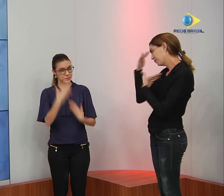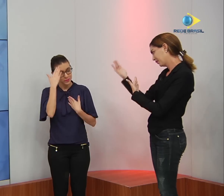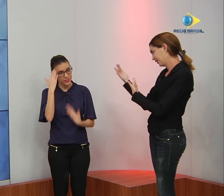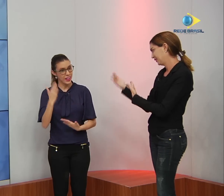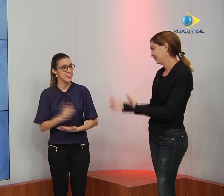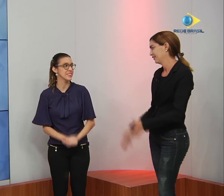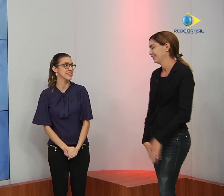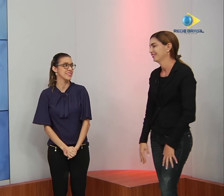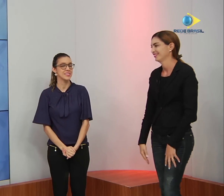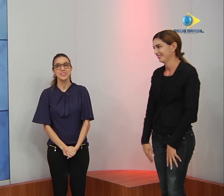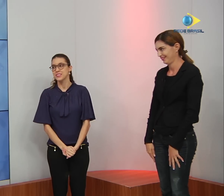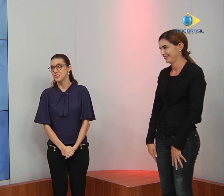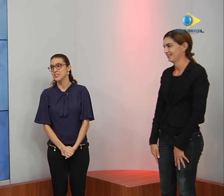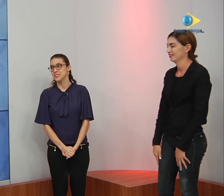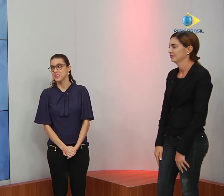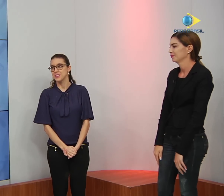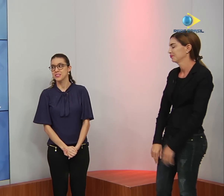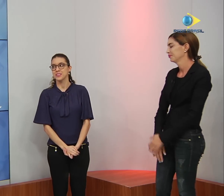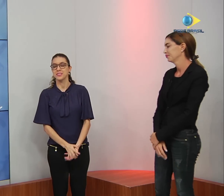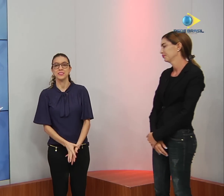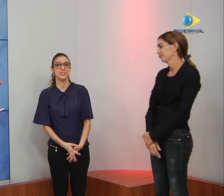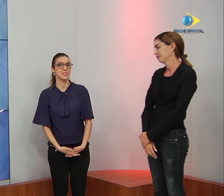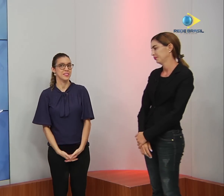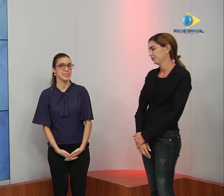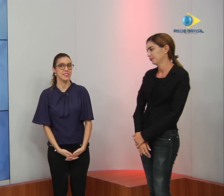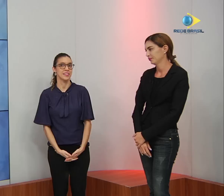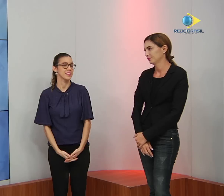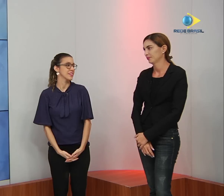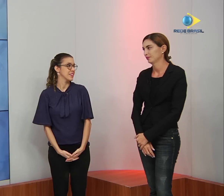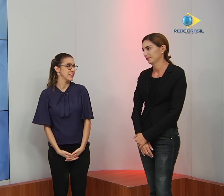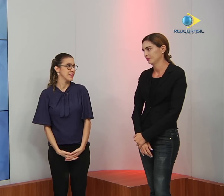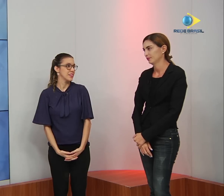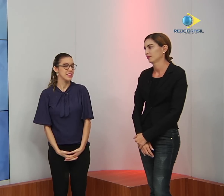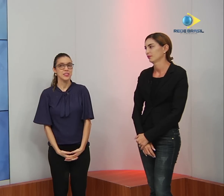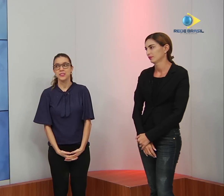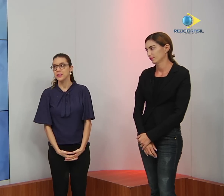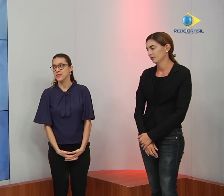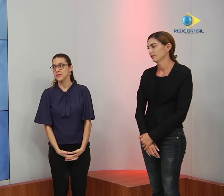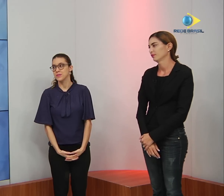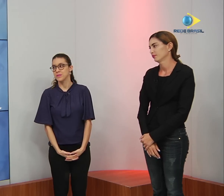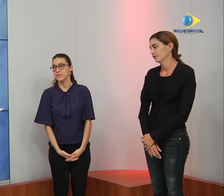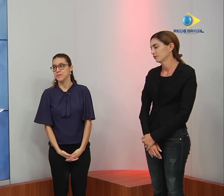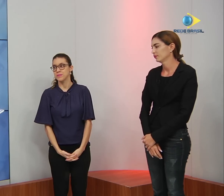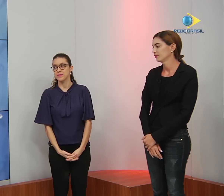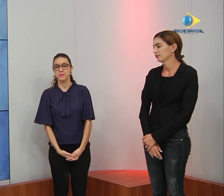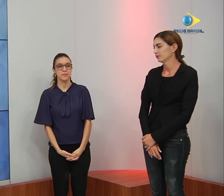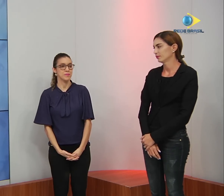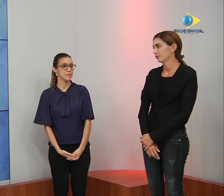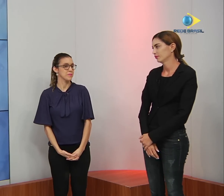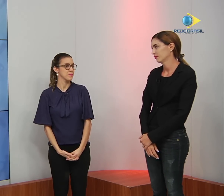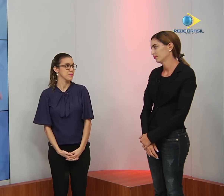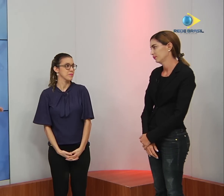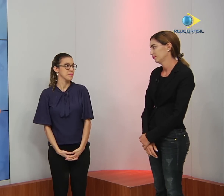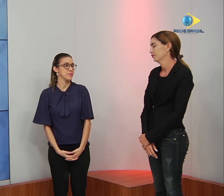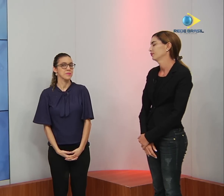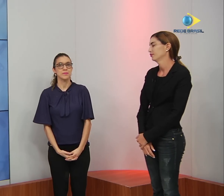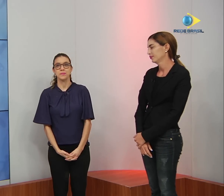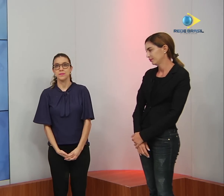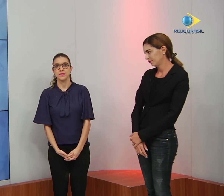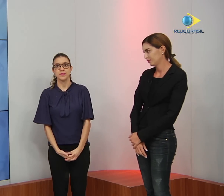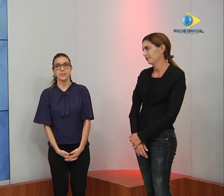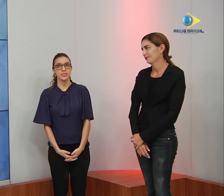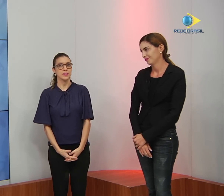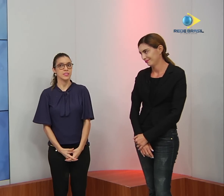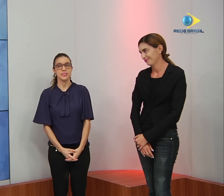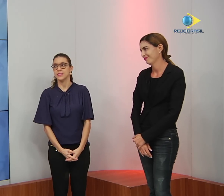obrigado. E também agradecemos a Isabela Araújo, que é intérprete, que pôde nos ajudar aqui também. Obrigado, Isabela.